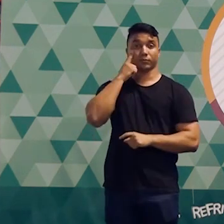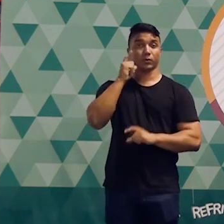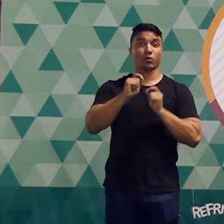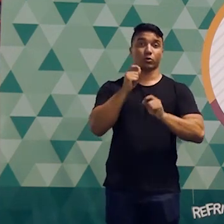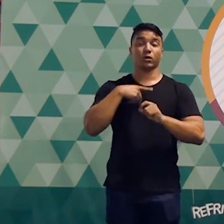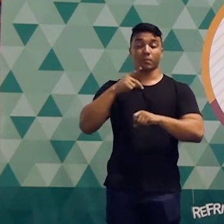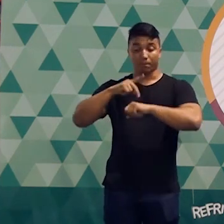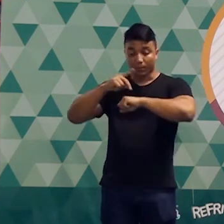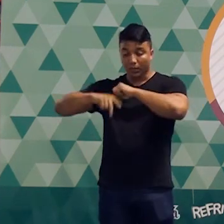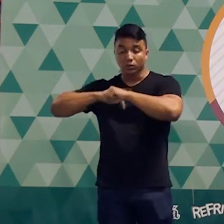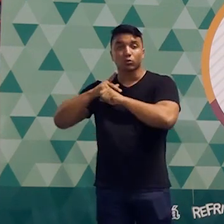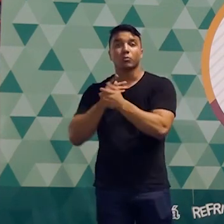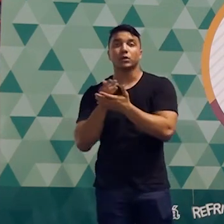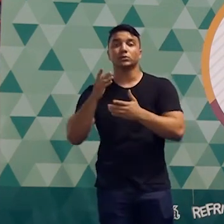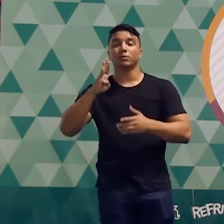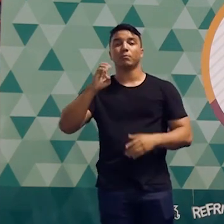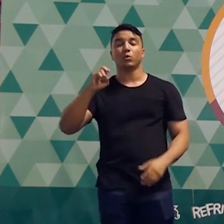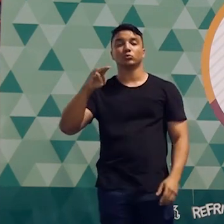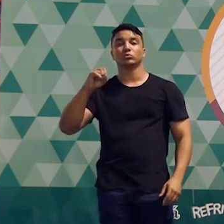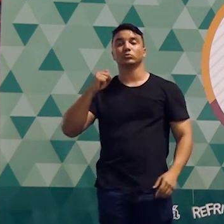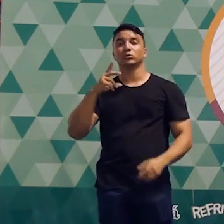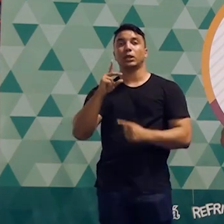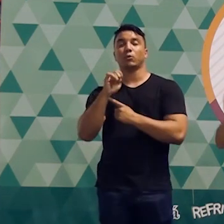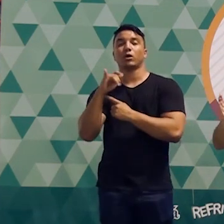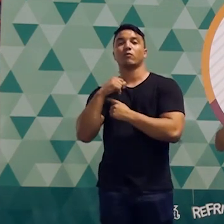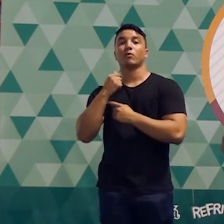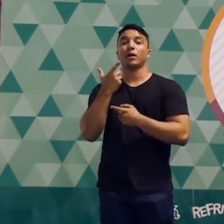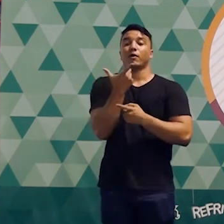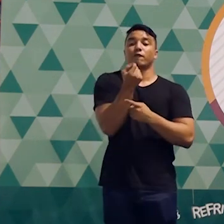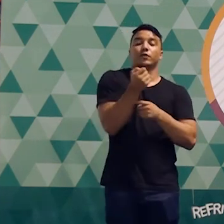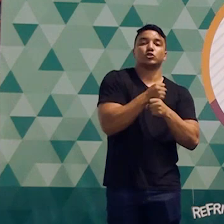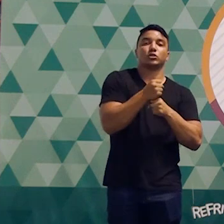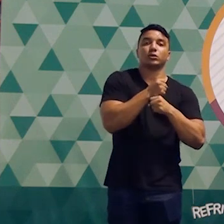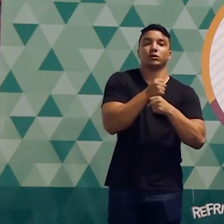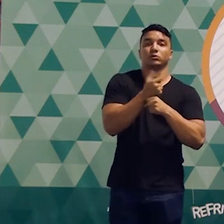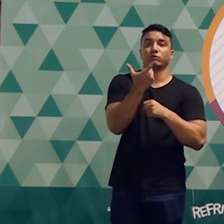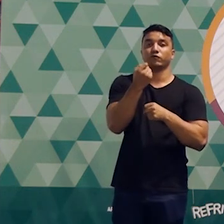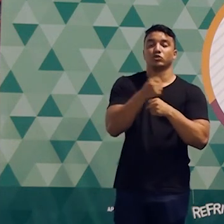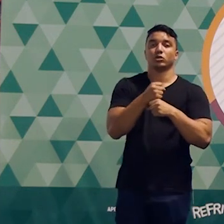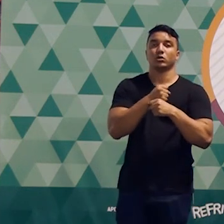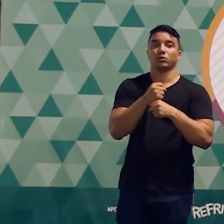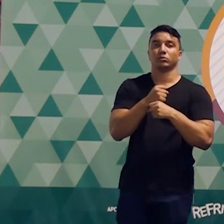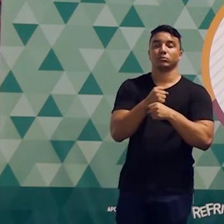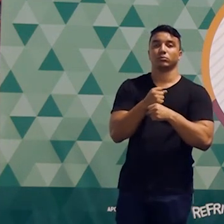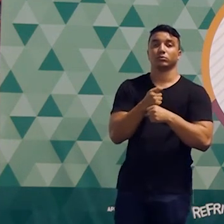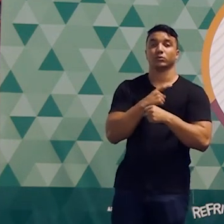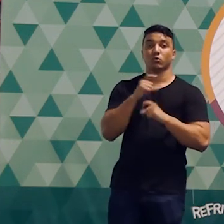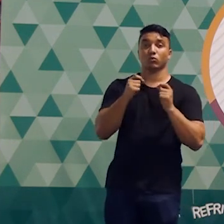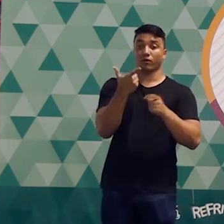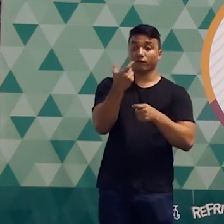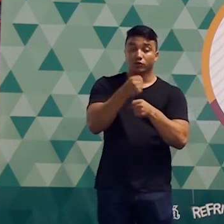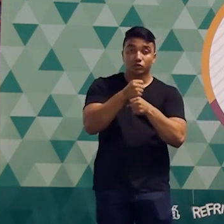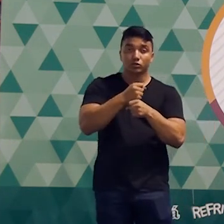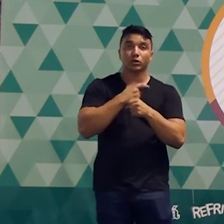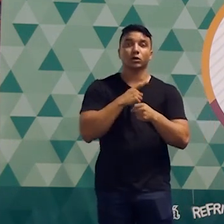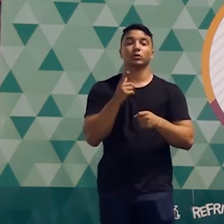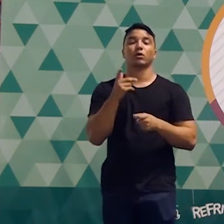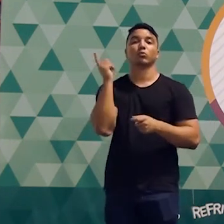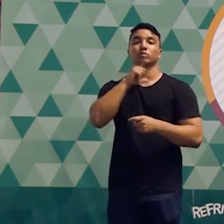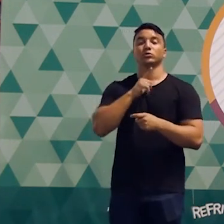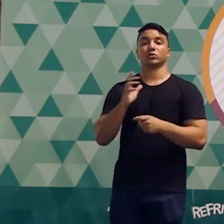país entra no bônus demográfico e ele passa 20 anos nesse bônus demográfico. Então ele tem 20 anos para ficar